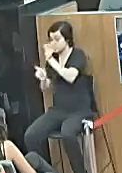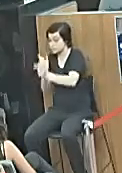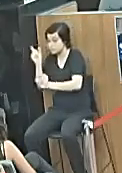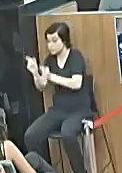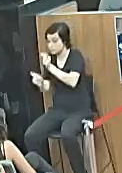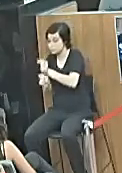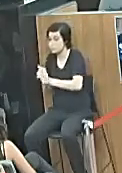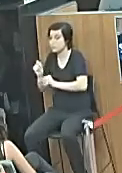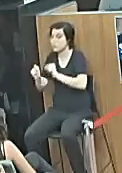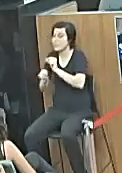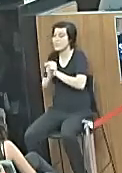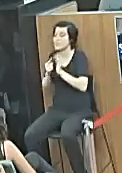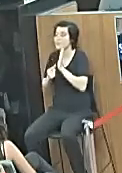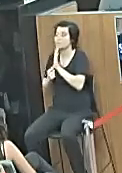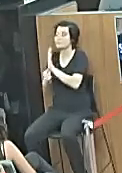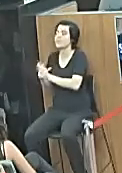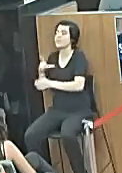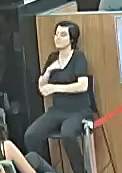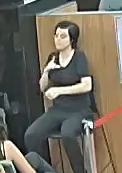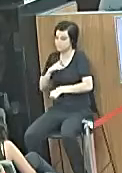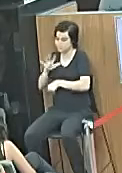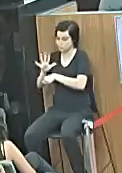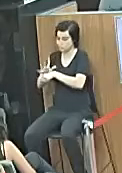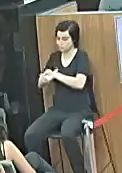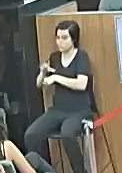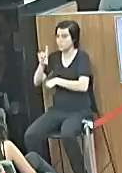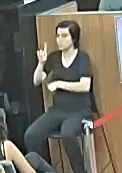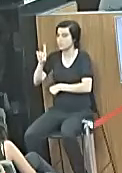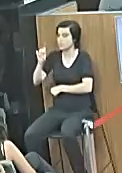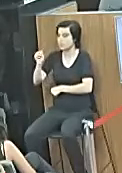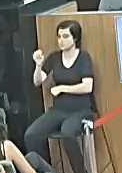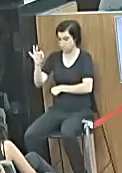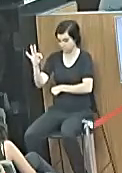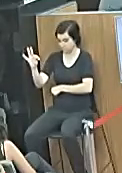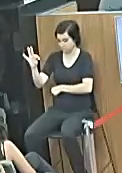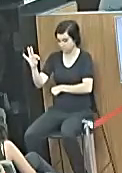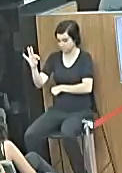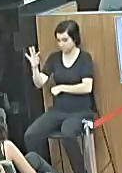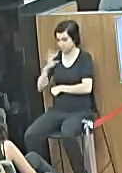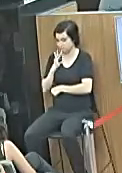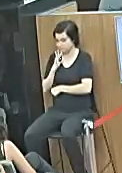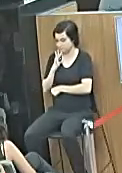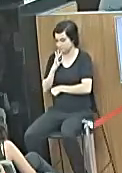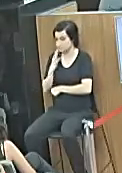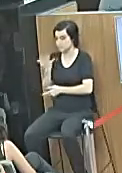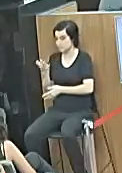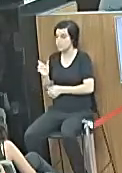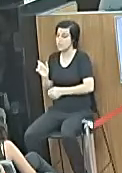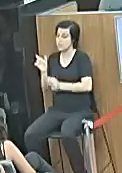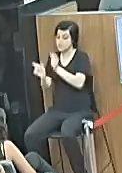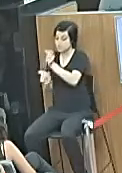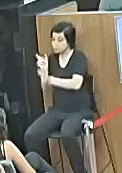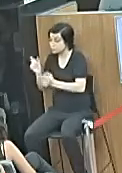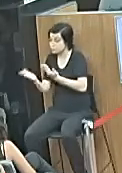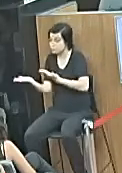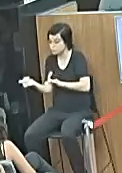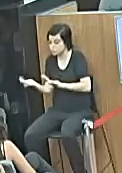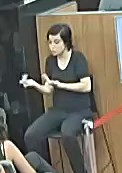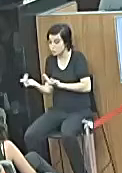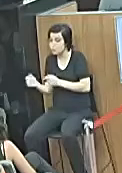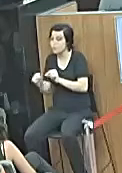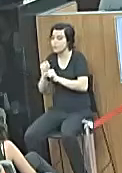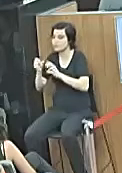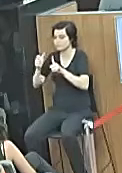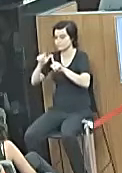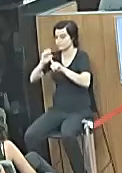sexualmente transmissíveis e st com foco nos jovens mulheres e população lgbt